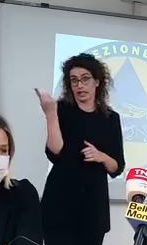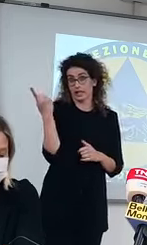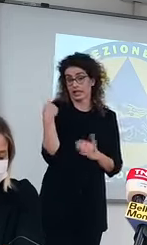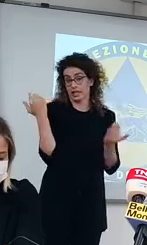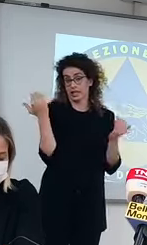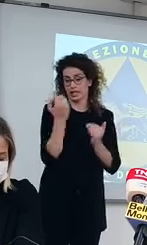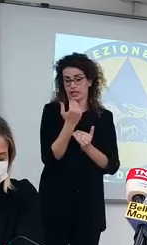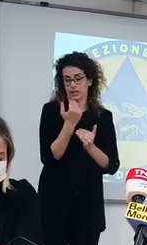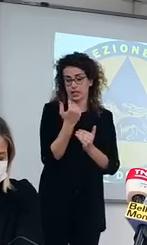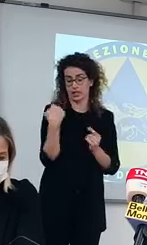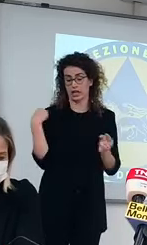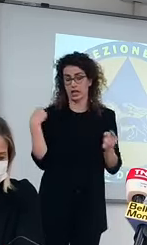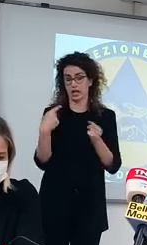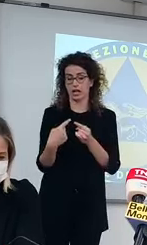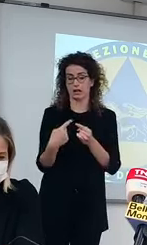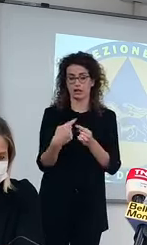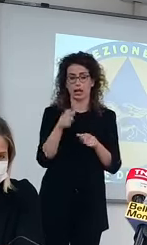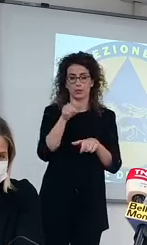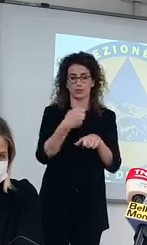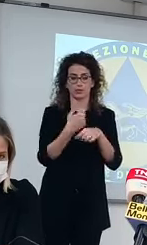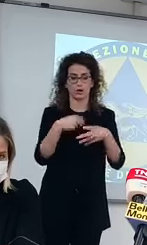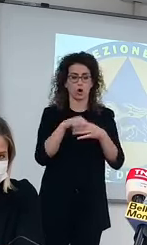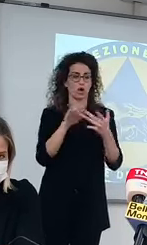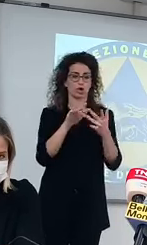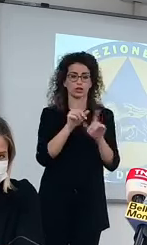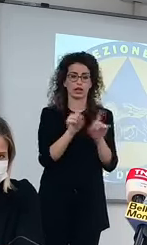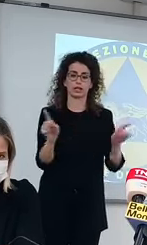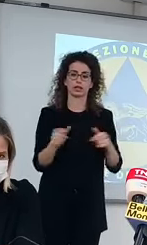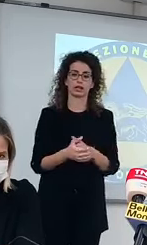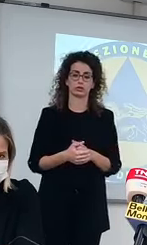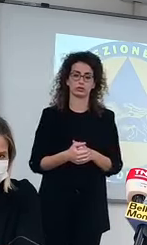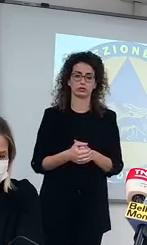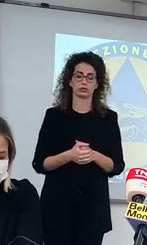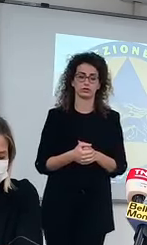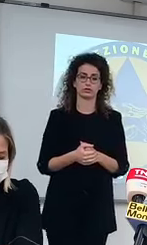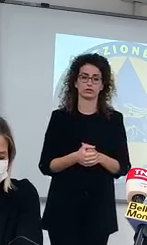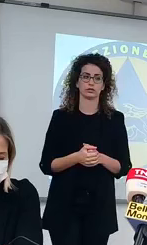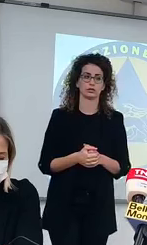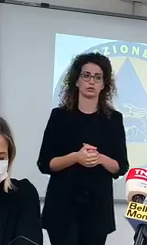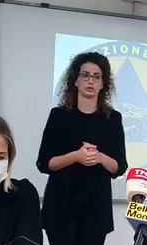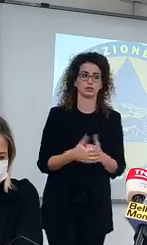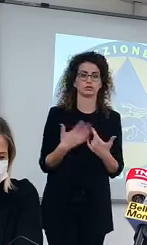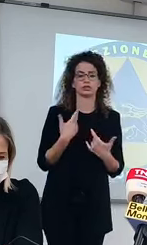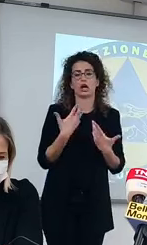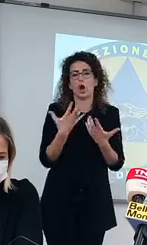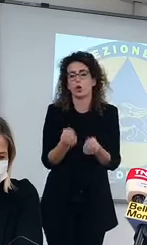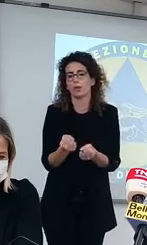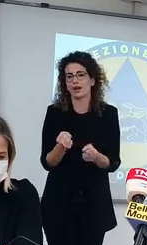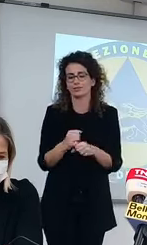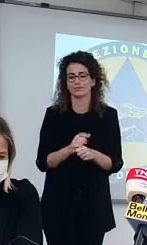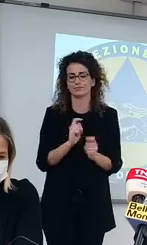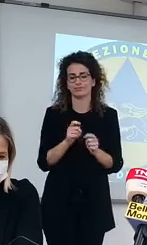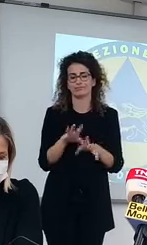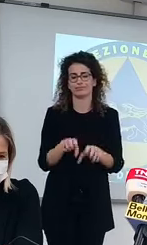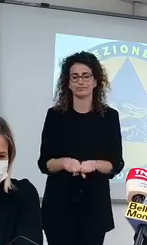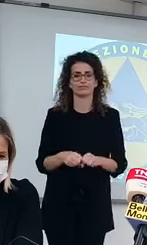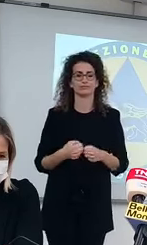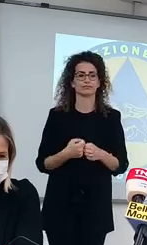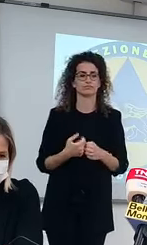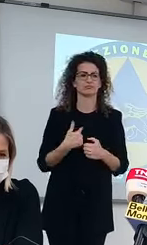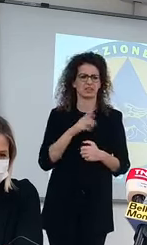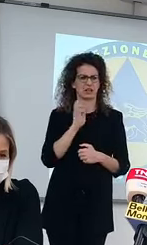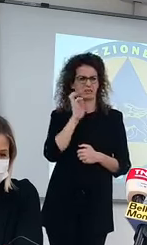sera l'ha detto, non lo ha contattato. Avrà altro da fare. Mi sembra strano,